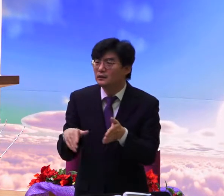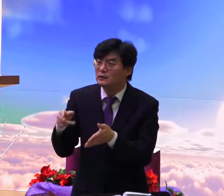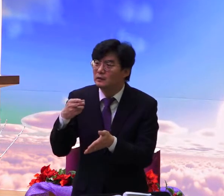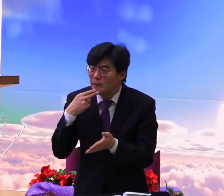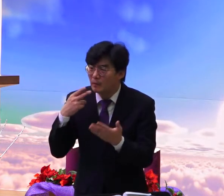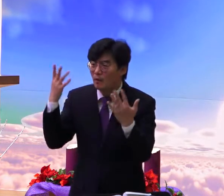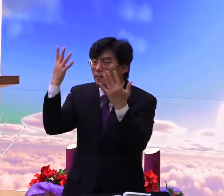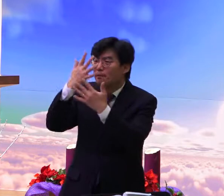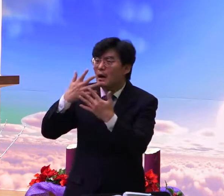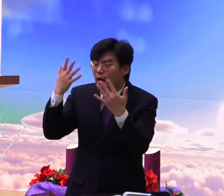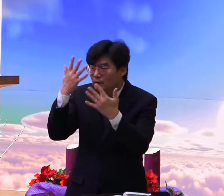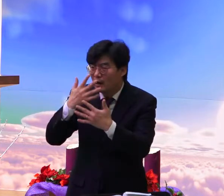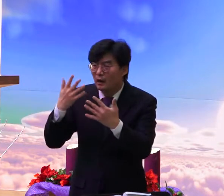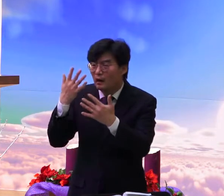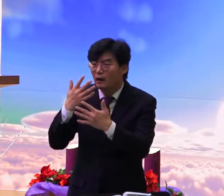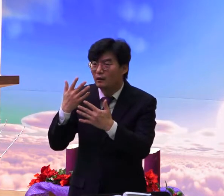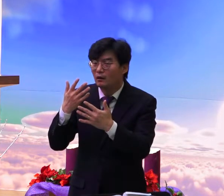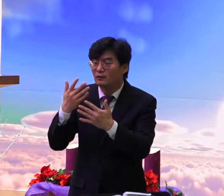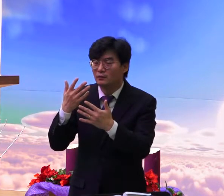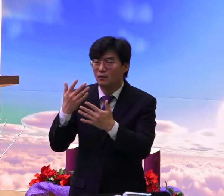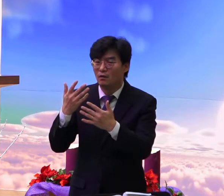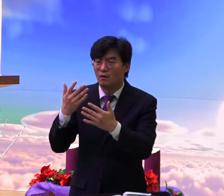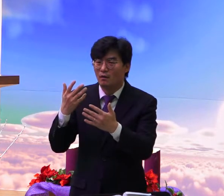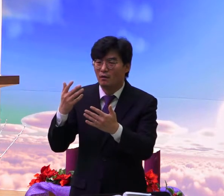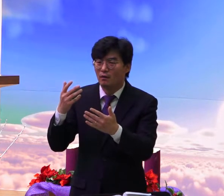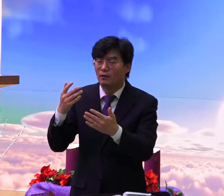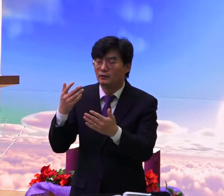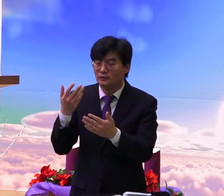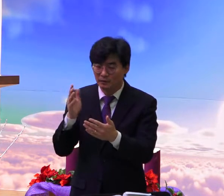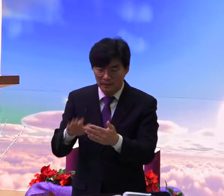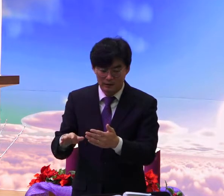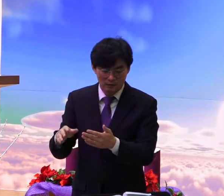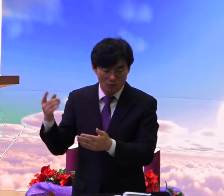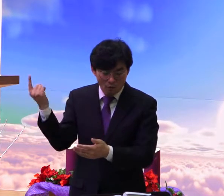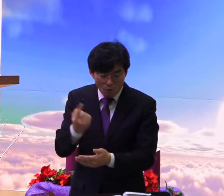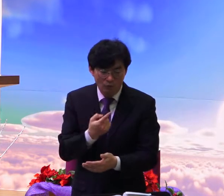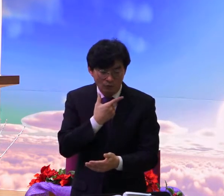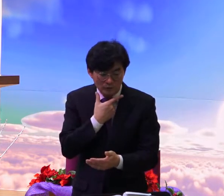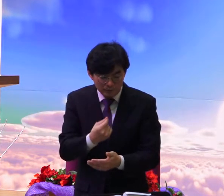원합니다. 그리고 길이 없어도 오려는 사람이 나에게 필요합니다.